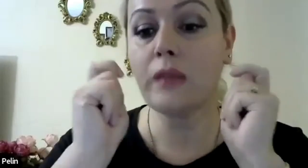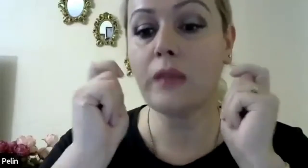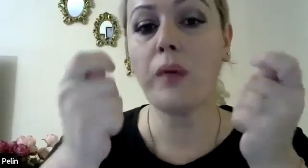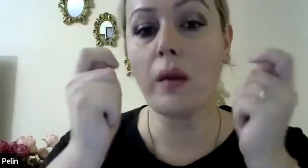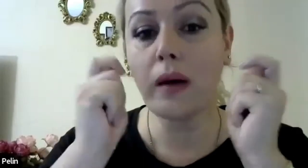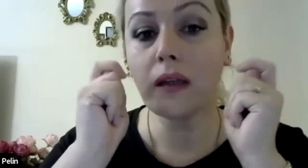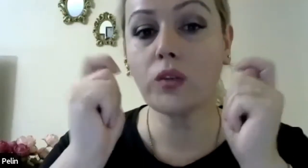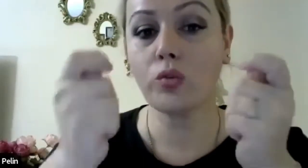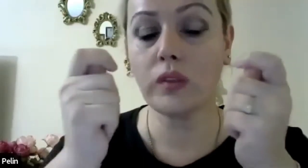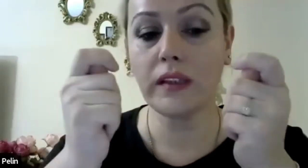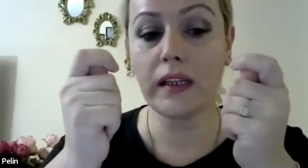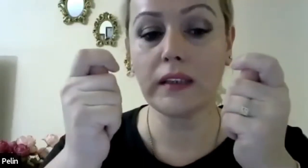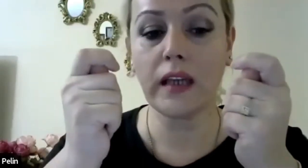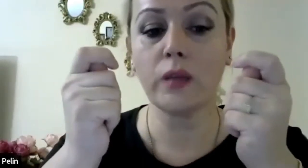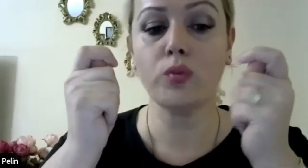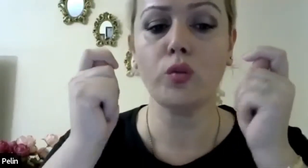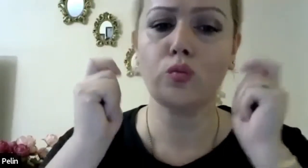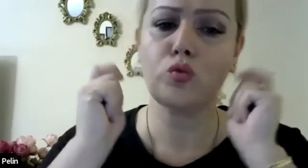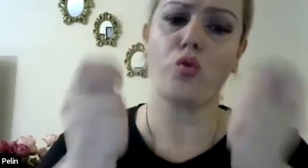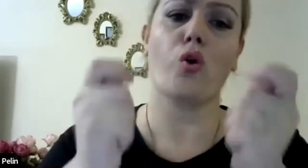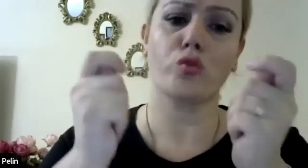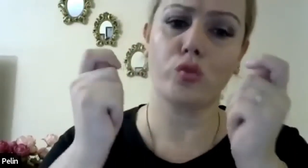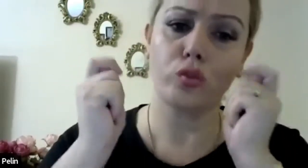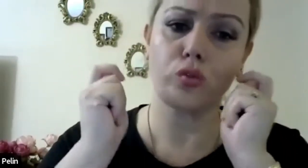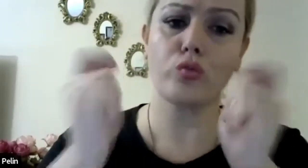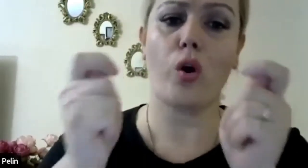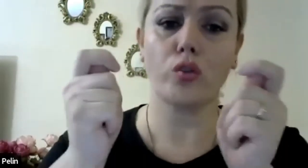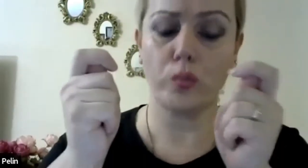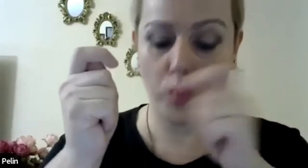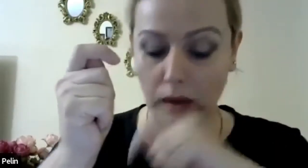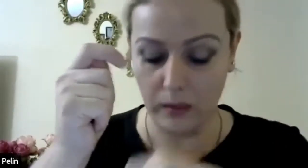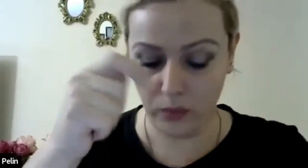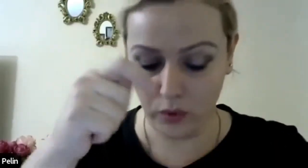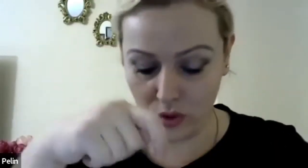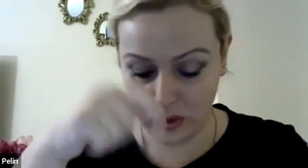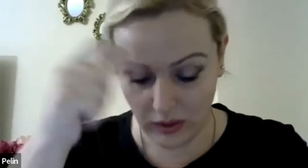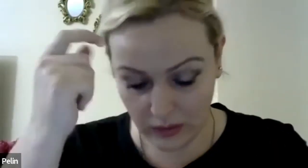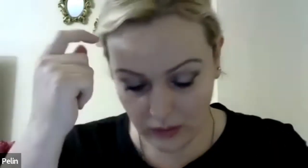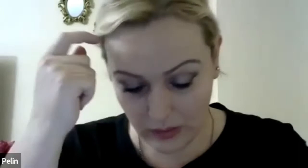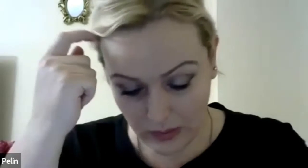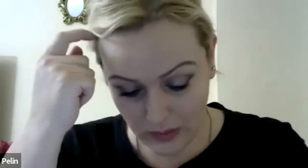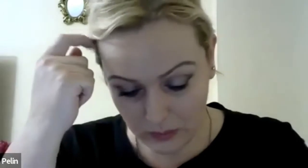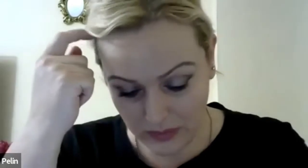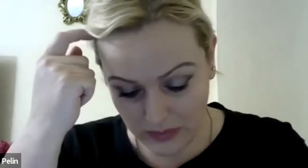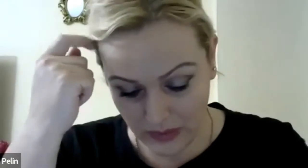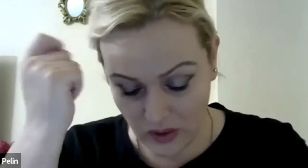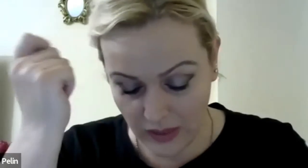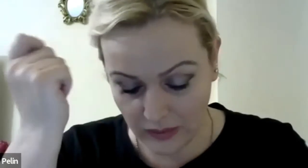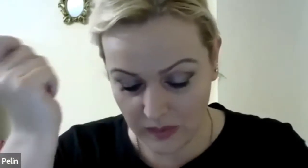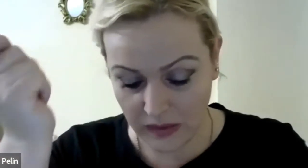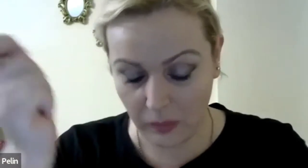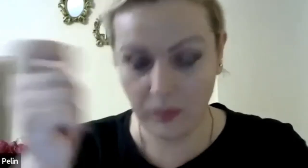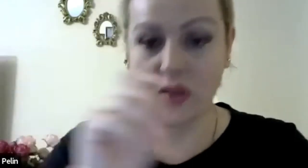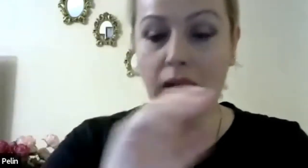elimin parmaklarını kullanaraktan yapıyorum. Zor. Zor. Böyle yapıyoruz. Bir diğer işaretimiz tamam